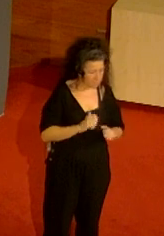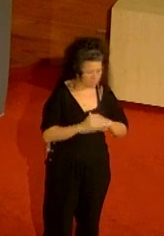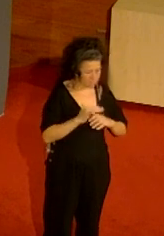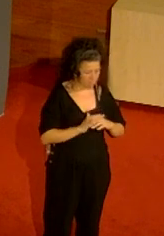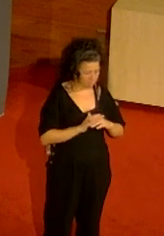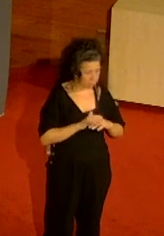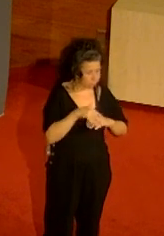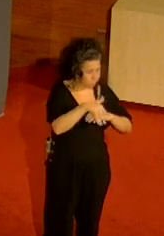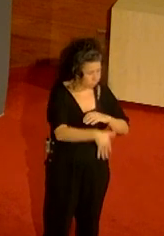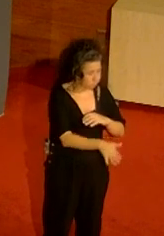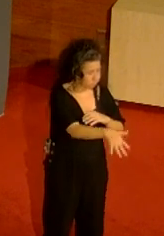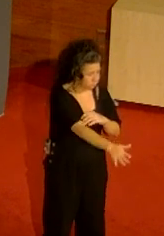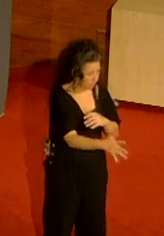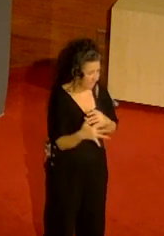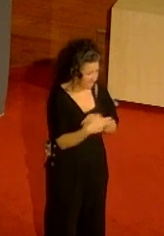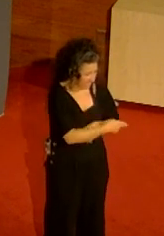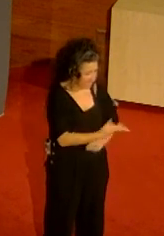arreglar, primero. Porque, claro,